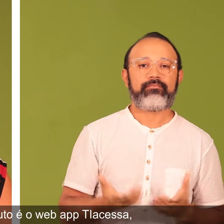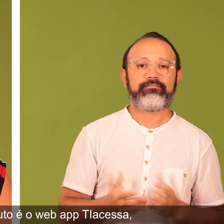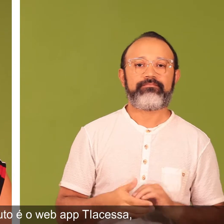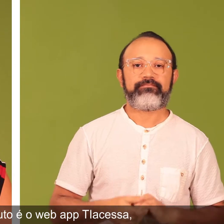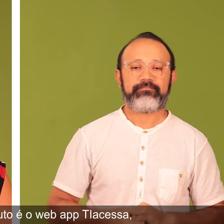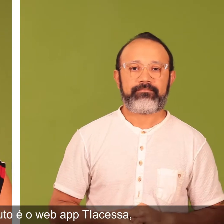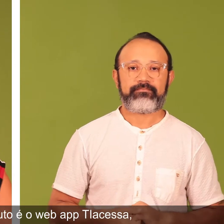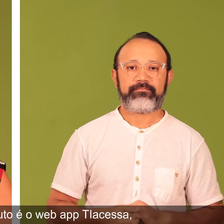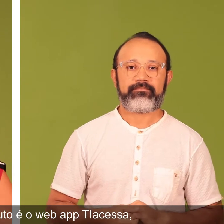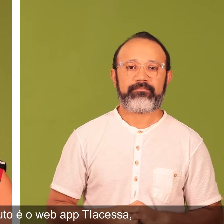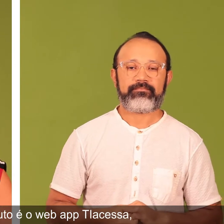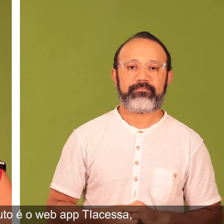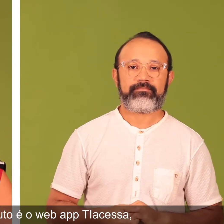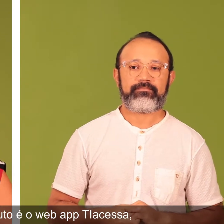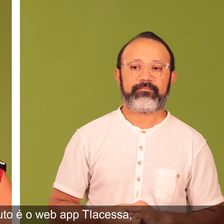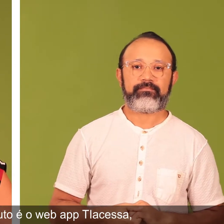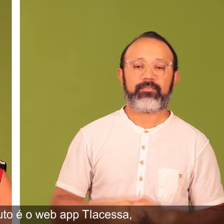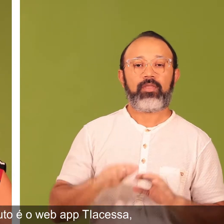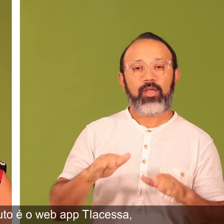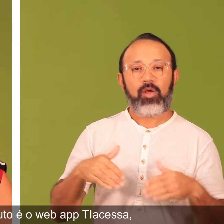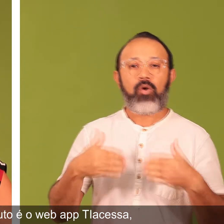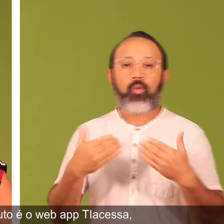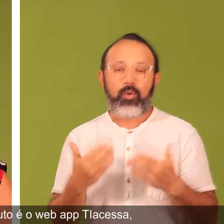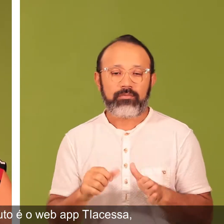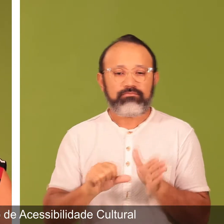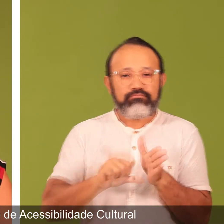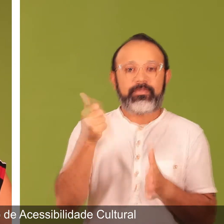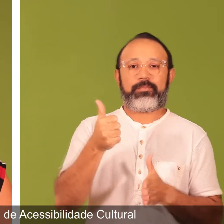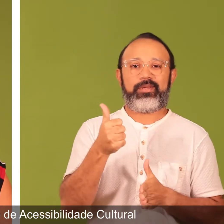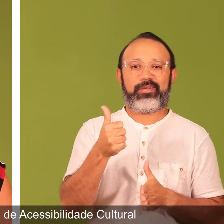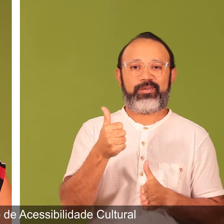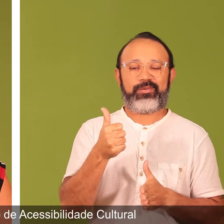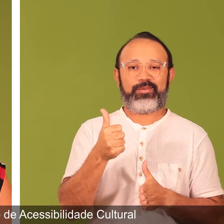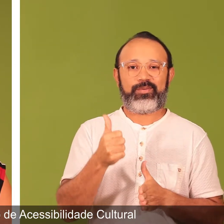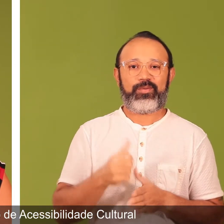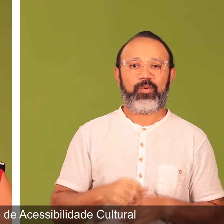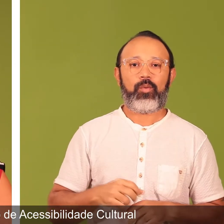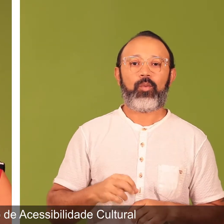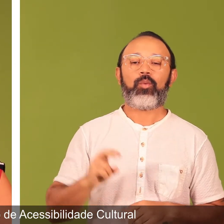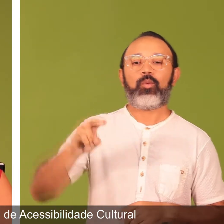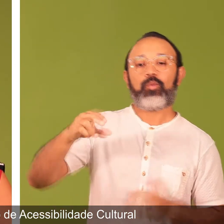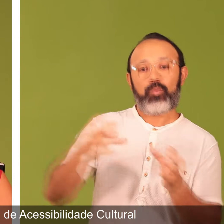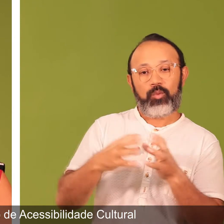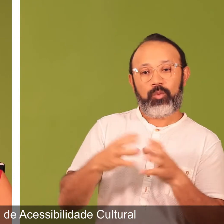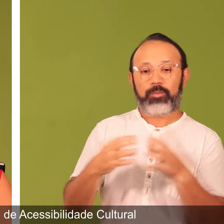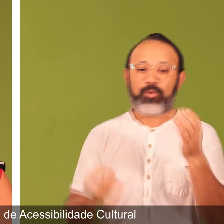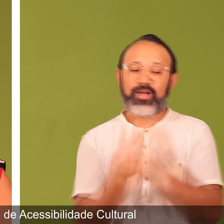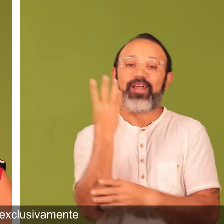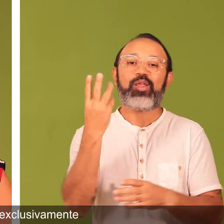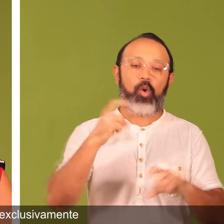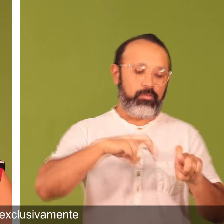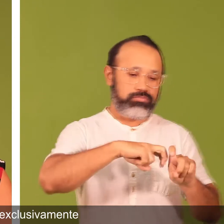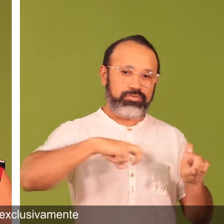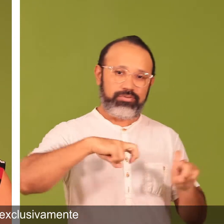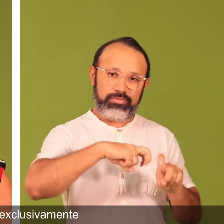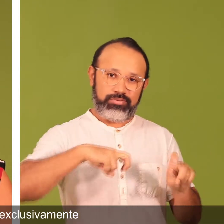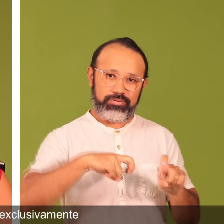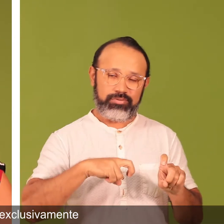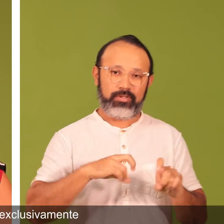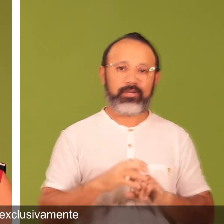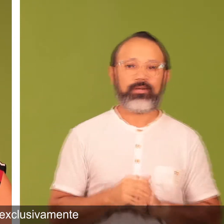seu primeiro produto é o é bpti acessa que é um aplicativo de acessibilidade cultural